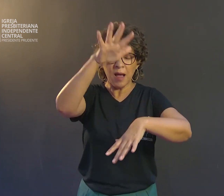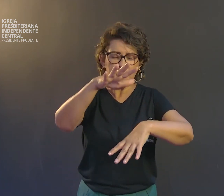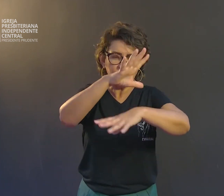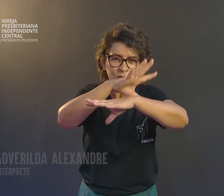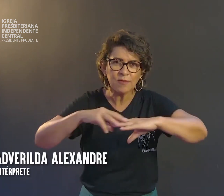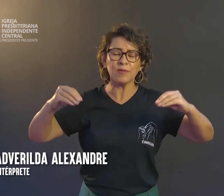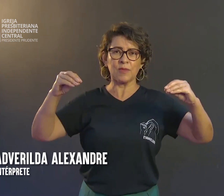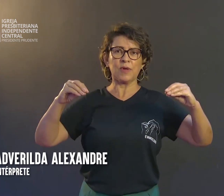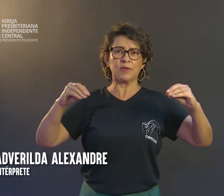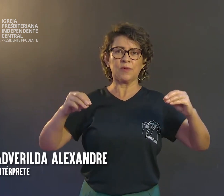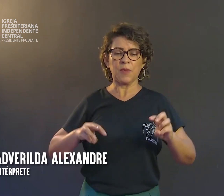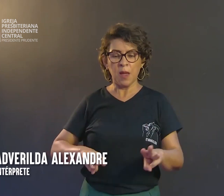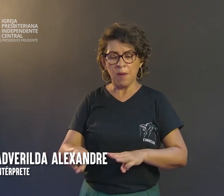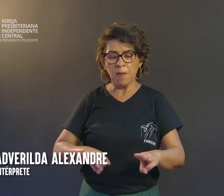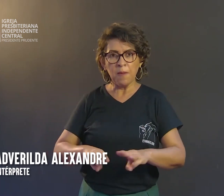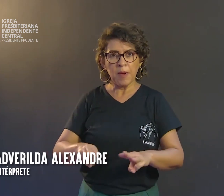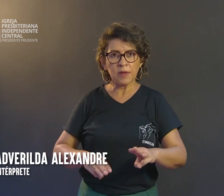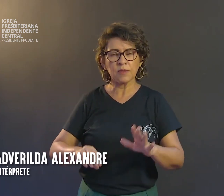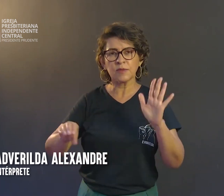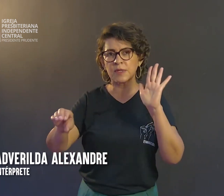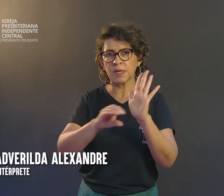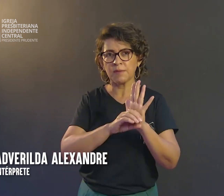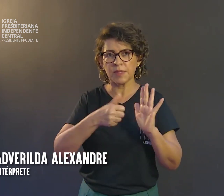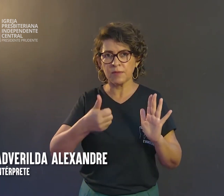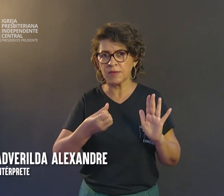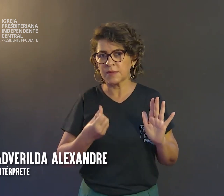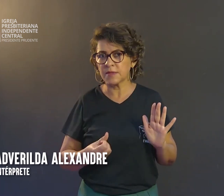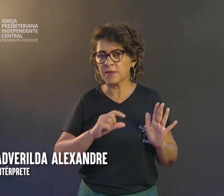Marcos, capítulo 16, versos de 15 a 18.